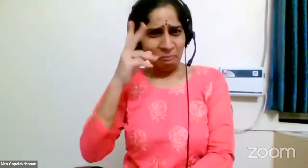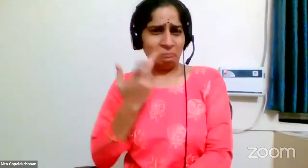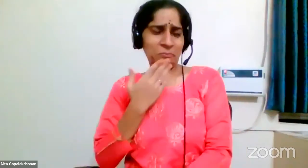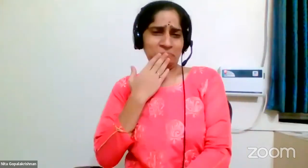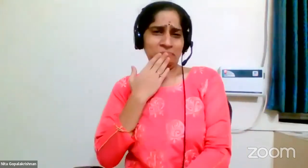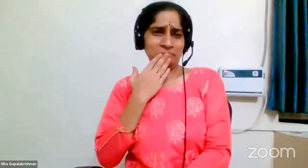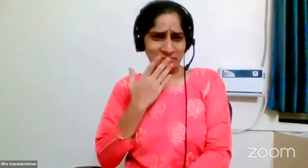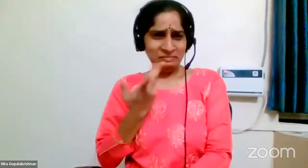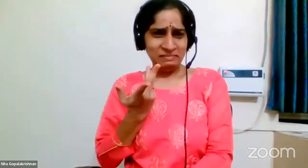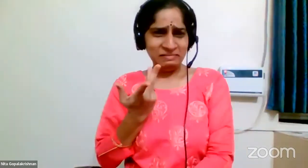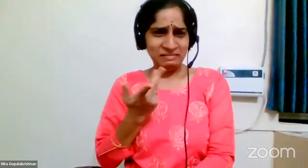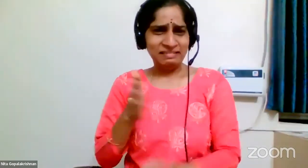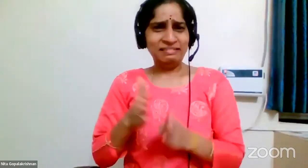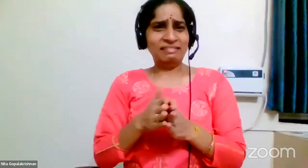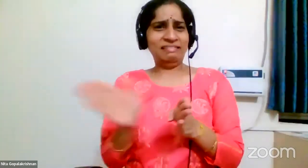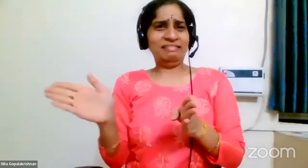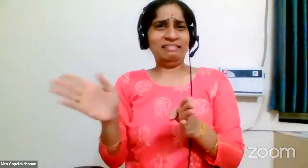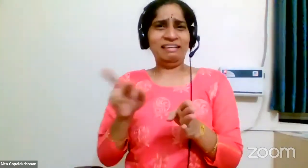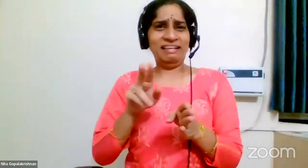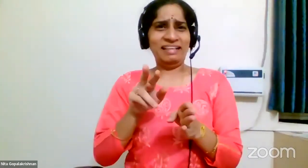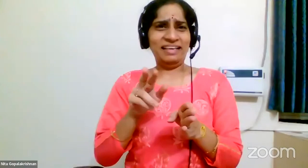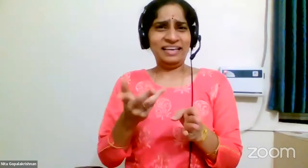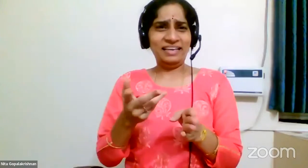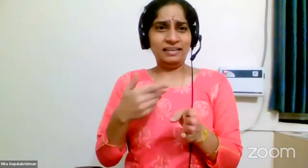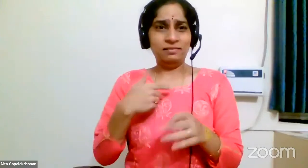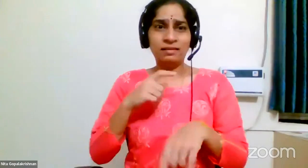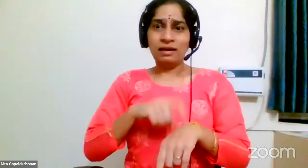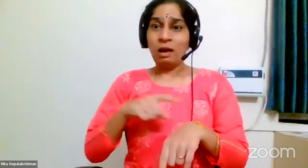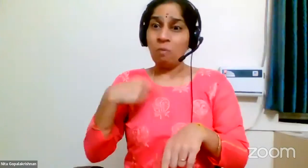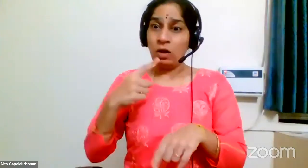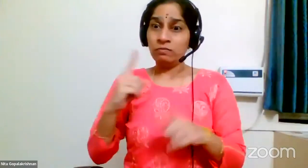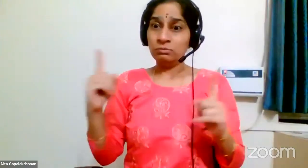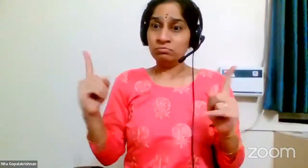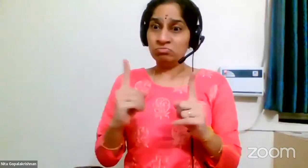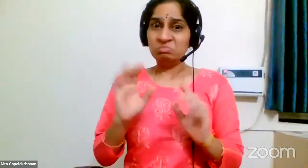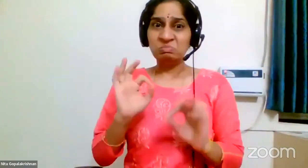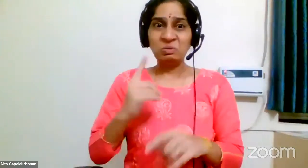तो आप टॉपिक से बाहर जा रहे हैं, वैसे भी हमारे पास समय कम होता है।